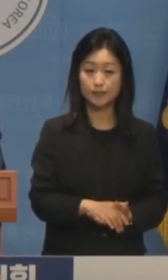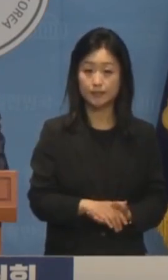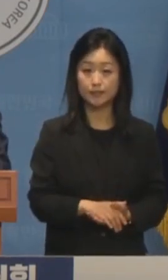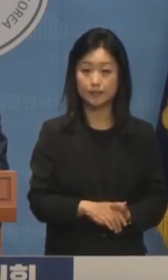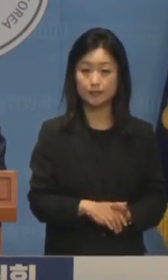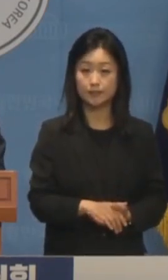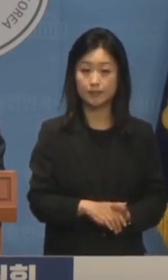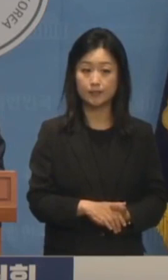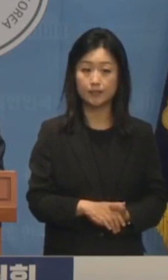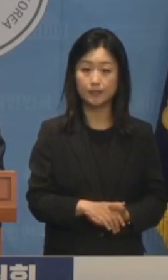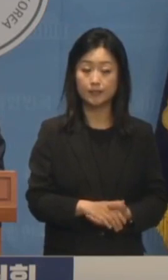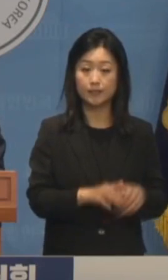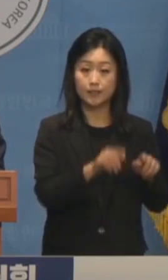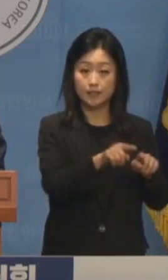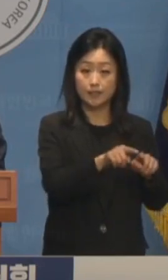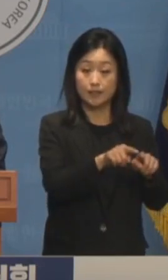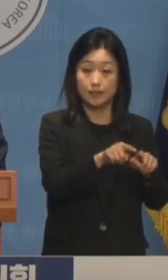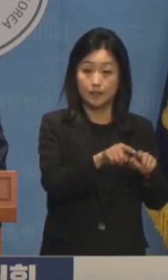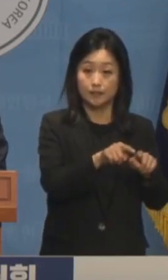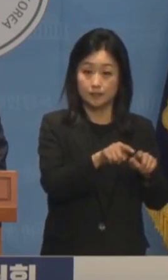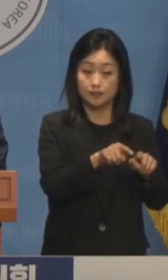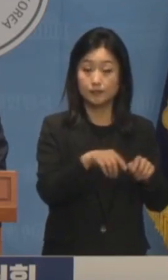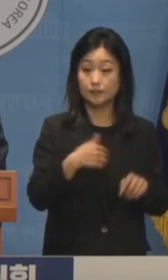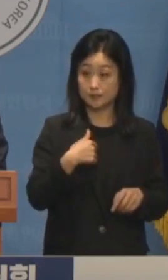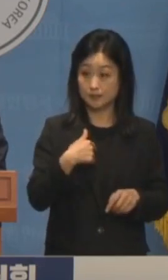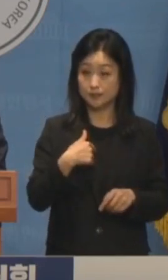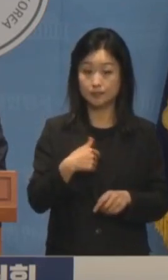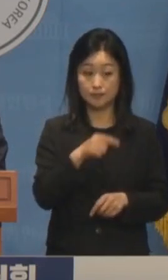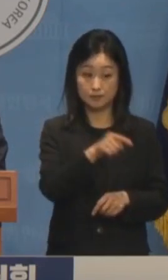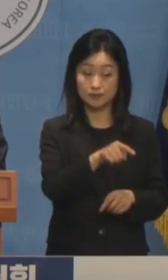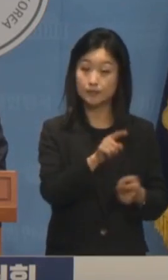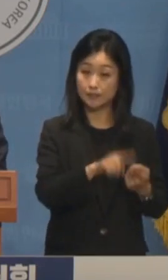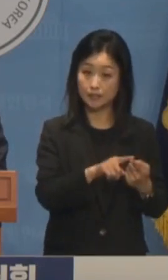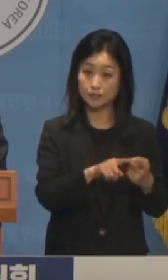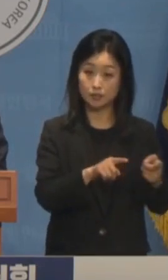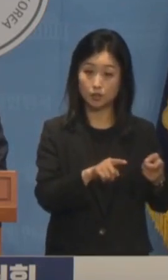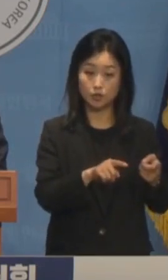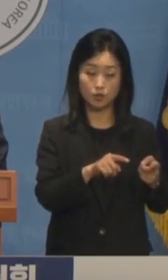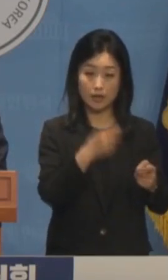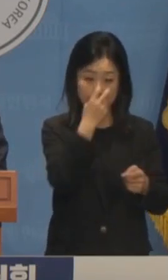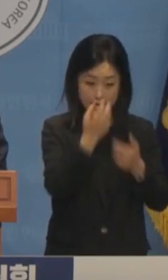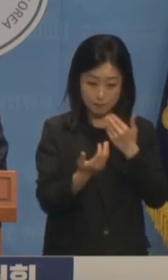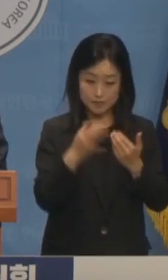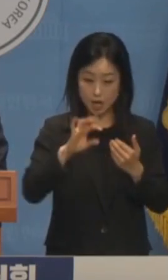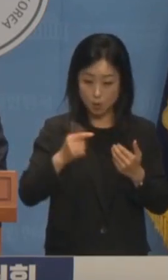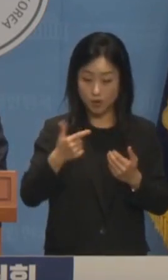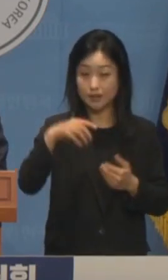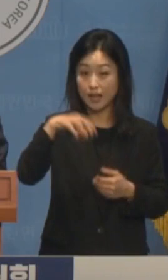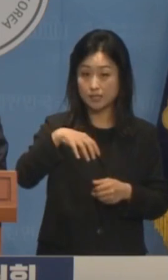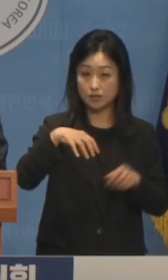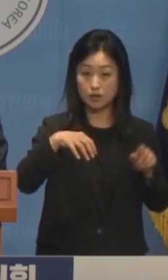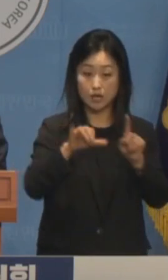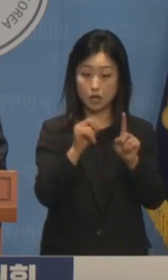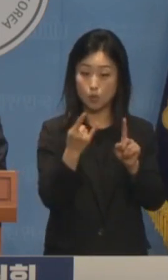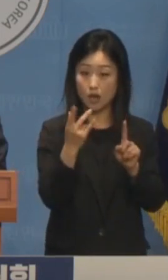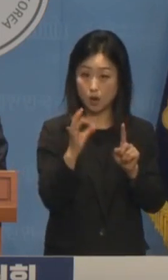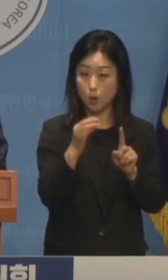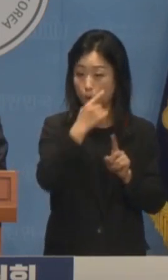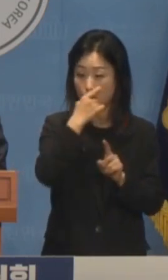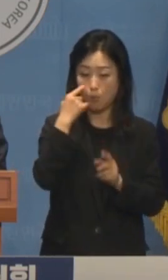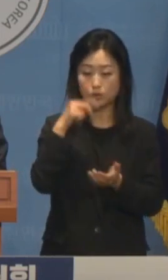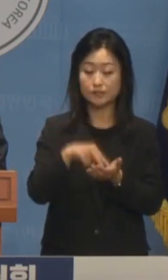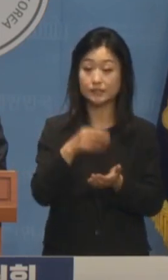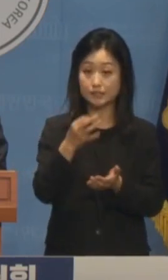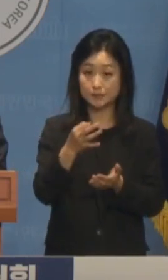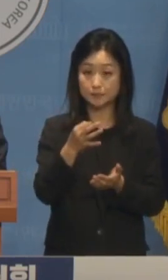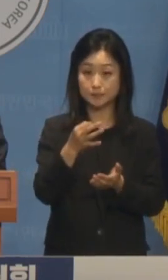있는 이런 상황인데요. 그래서 첫 번째로 저희는 이 부분에 대해서는 사실은 감사원에서도 일회용컵 보증금제 법률에 따른